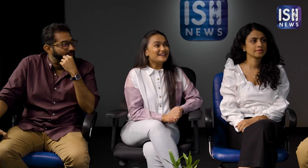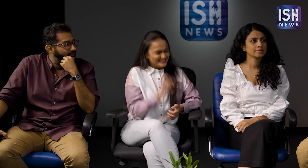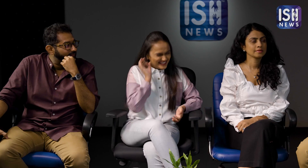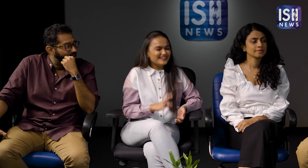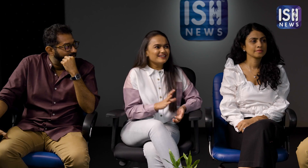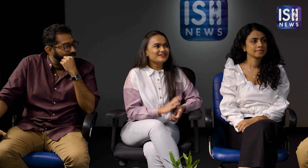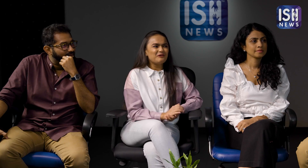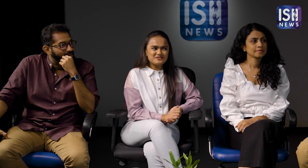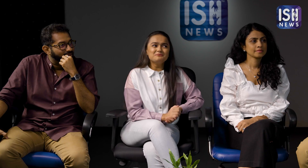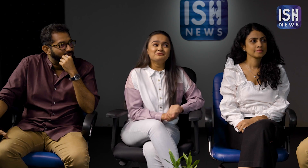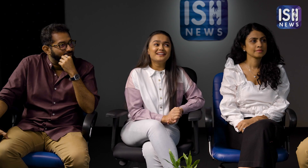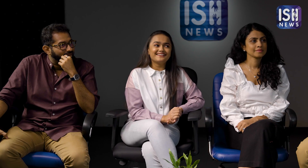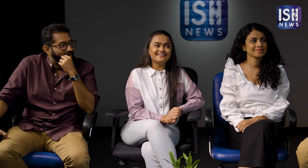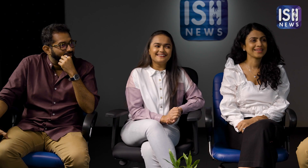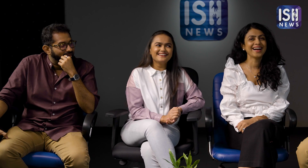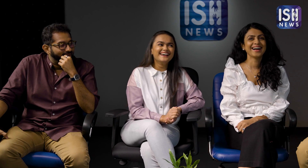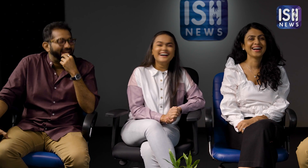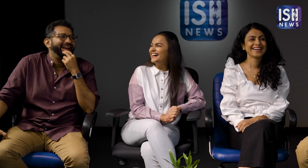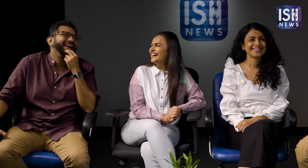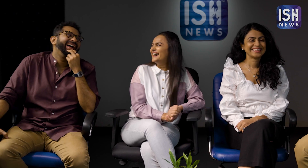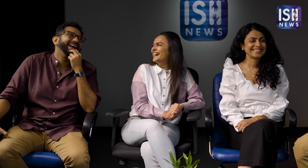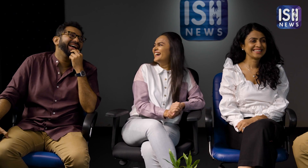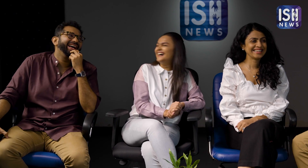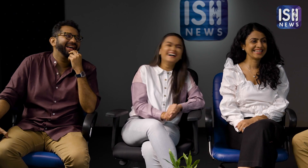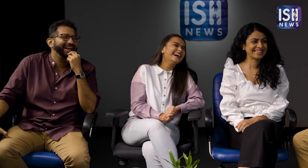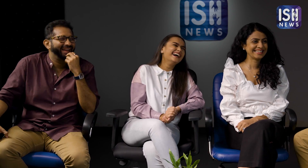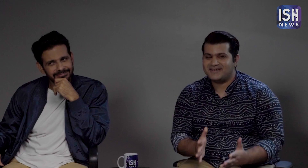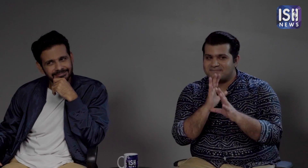Absolutely. कौन सी मूवी आ रही है?